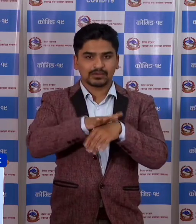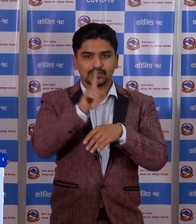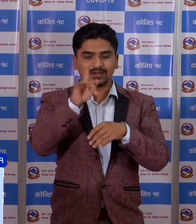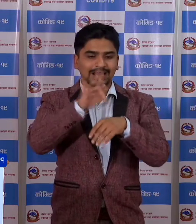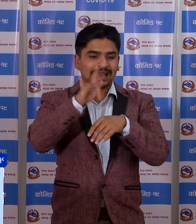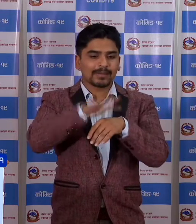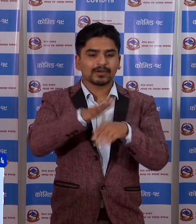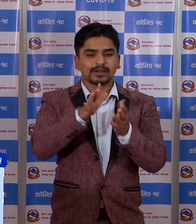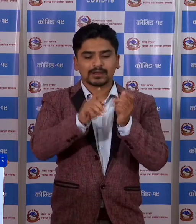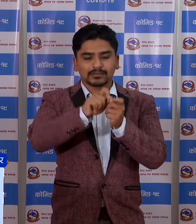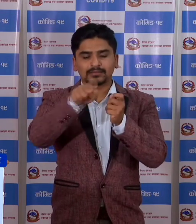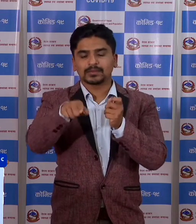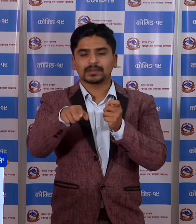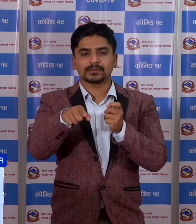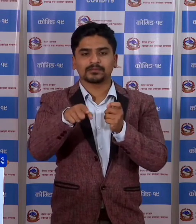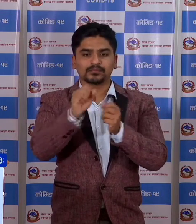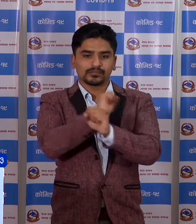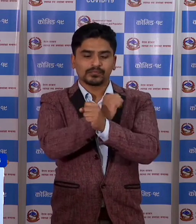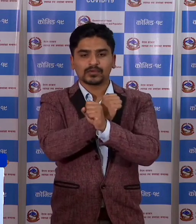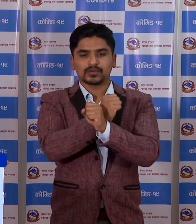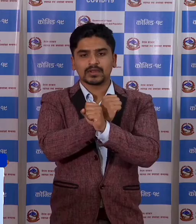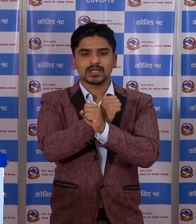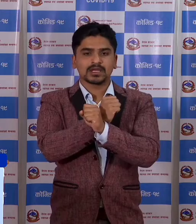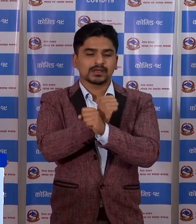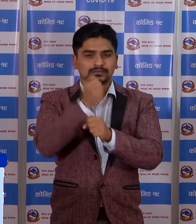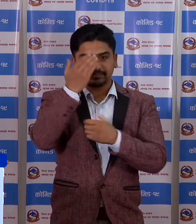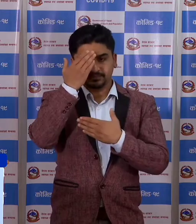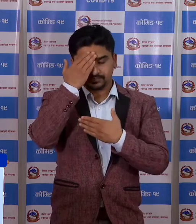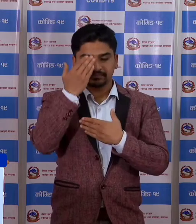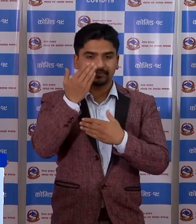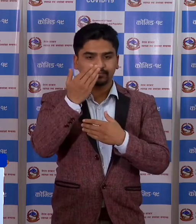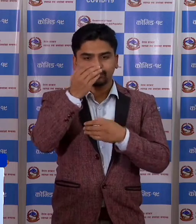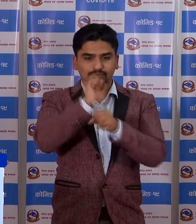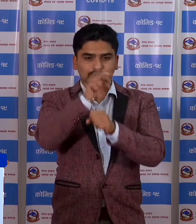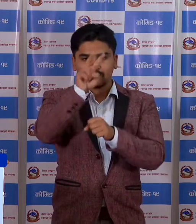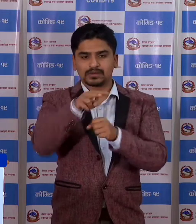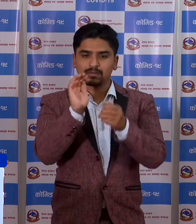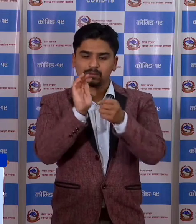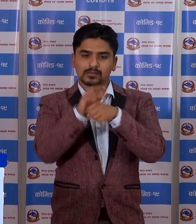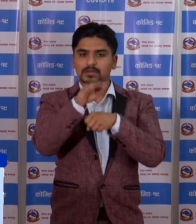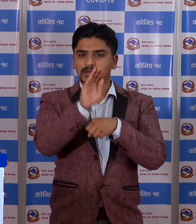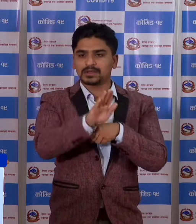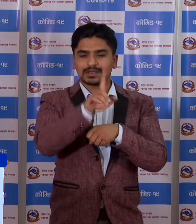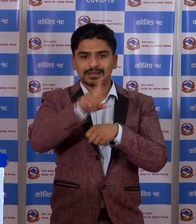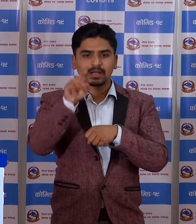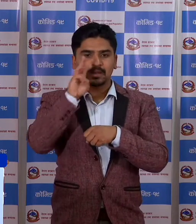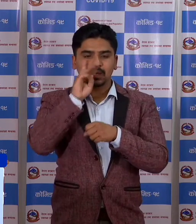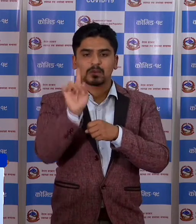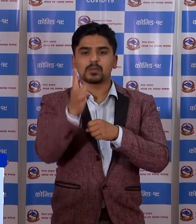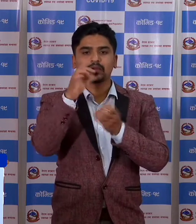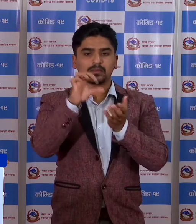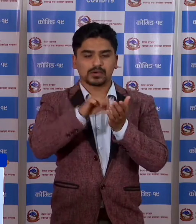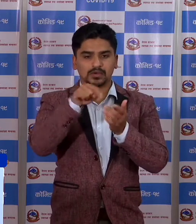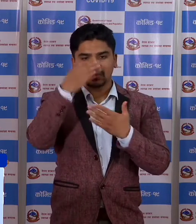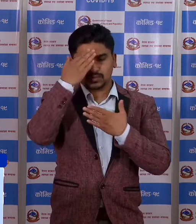एउटा लामखुट्टेबाट सर्ने जोखिम रोग, जोखिमको अवस्था बढेको छ। नेपालमा पहिलो